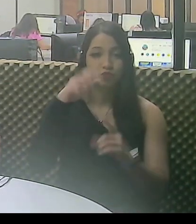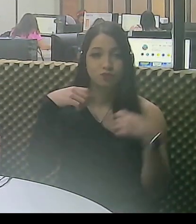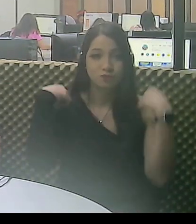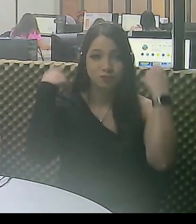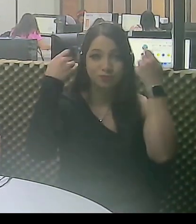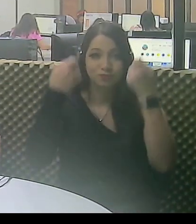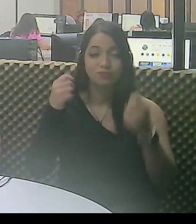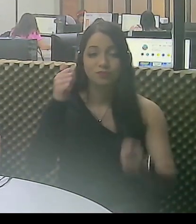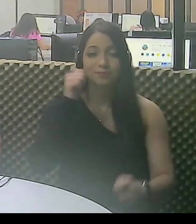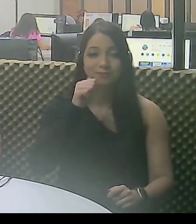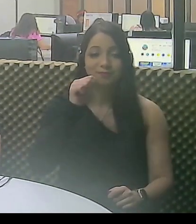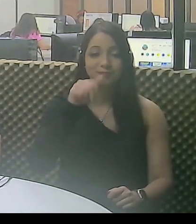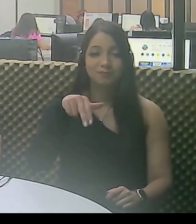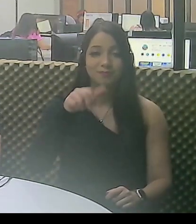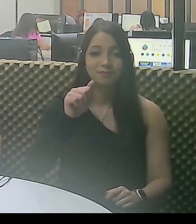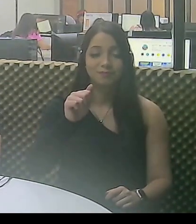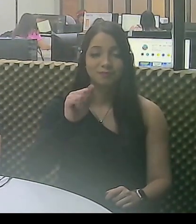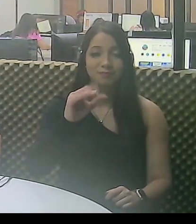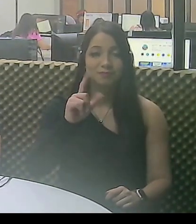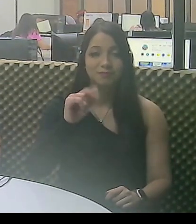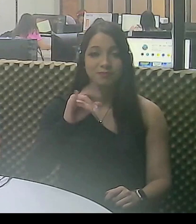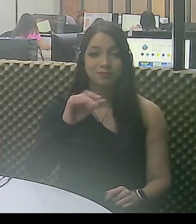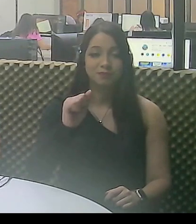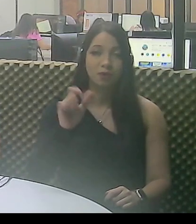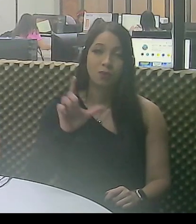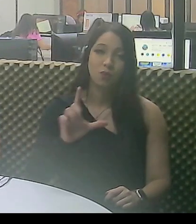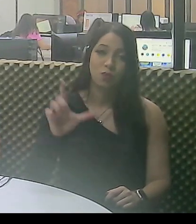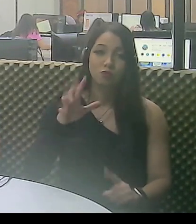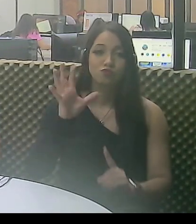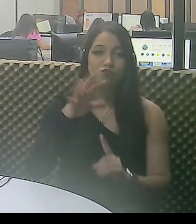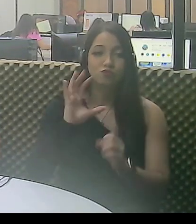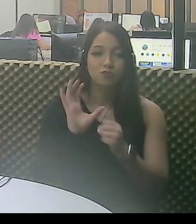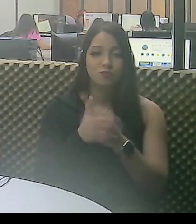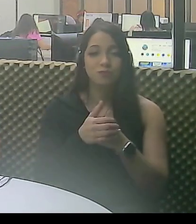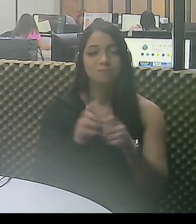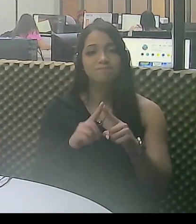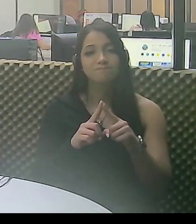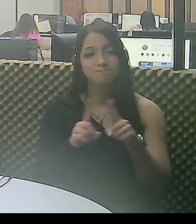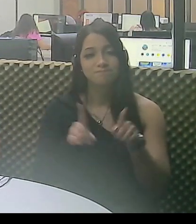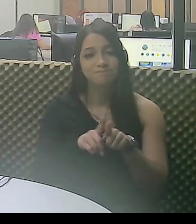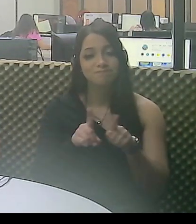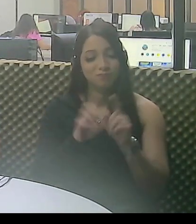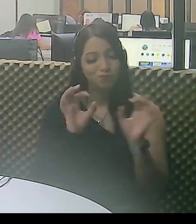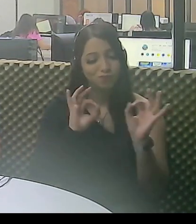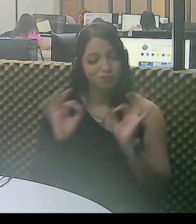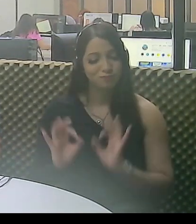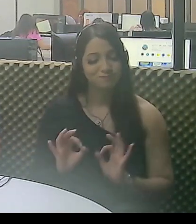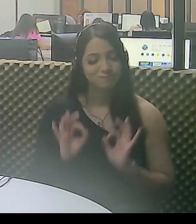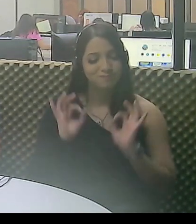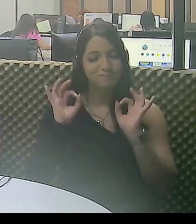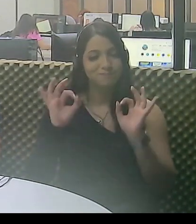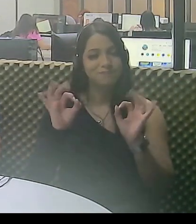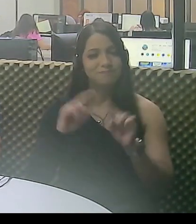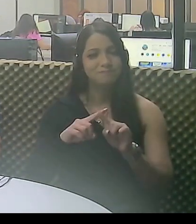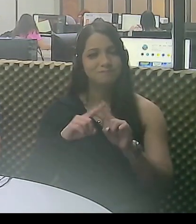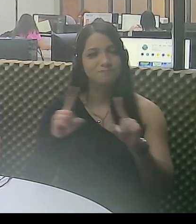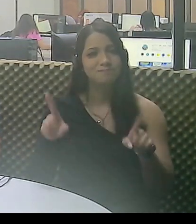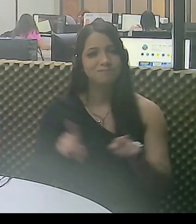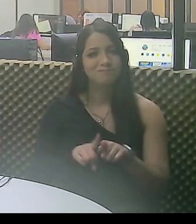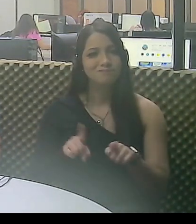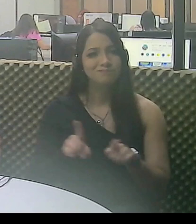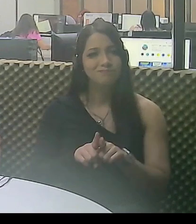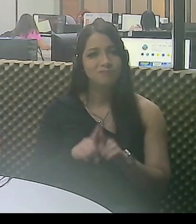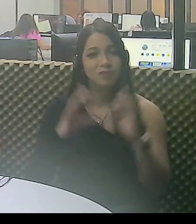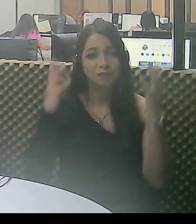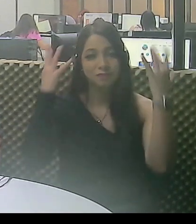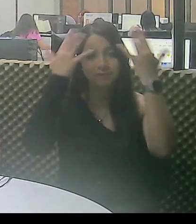mas podia ser da Cláudia, da Valentina. Ela, óbvio, protege da chuva e também serve para compor aquele look. Mas também é uma capa